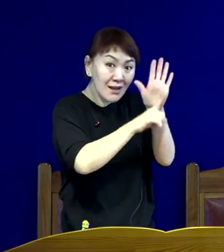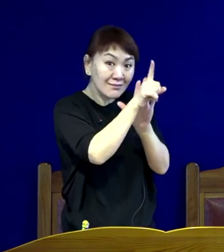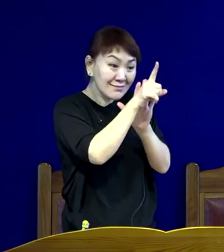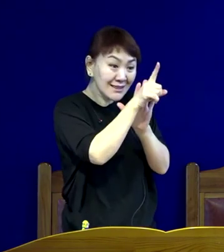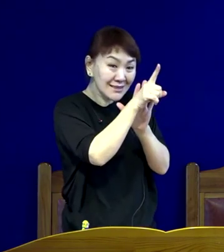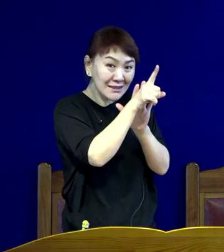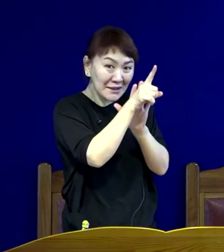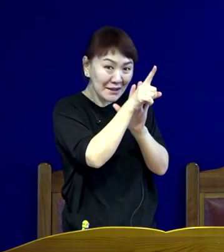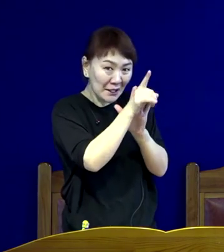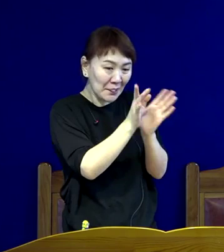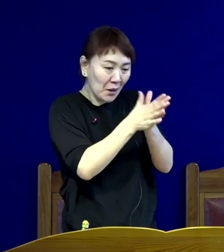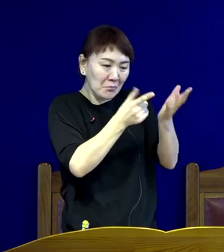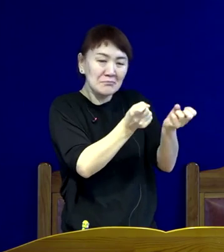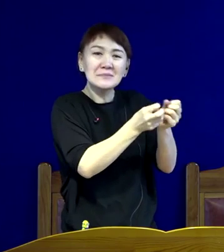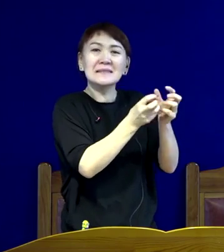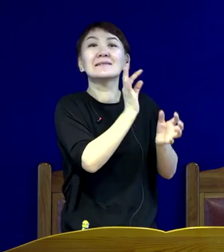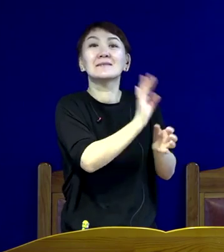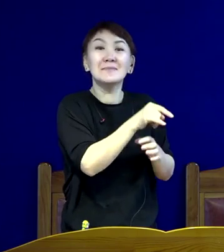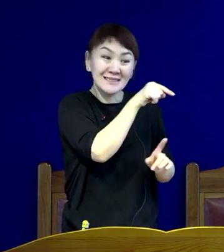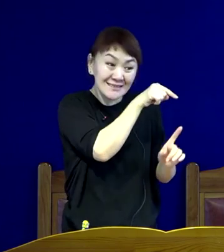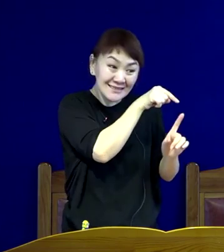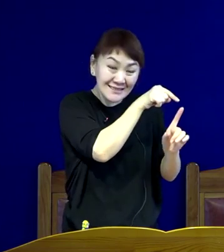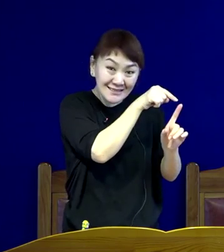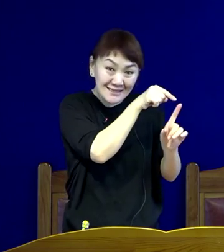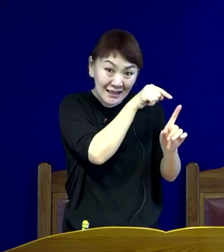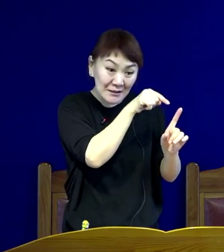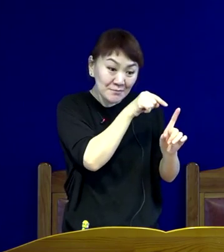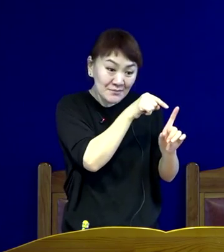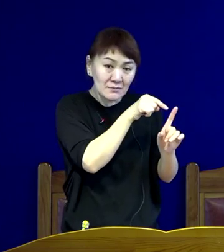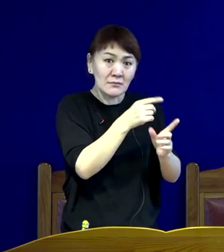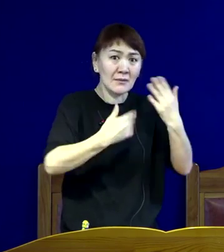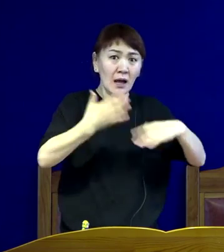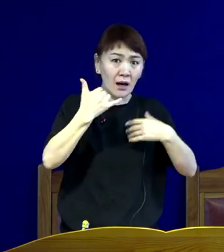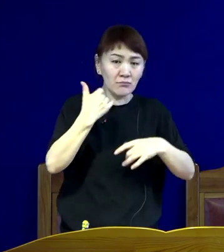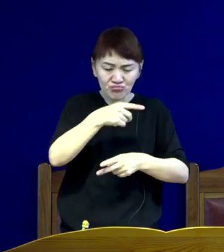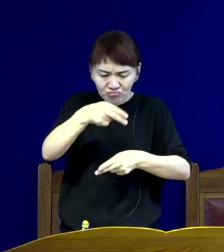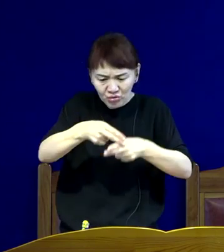байхгүй гэтэл энэ дээр туслагч гэж хэлсэн нь юунд нь туслах вэ